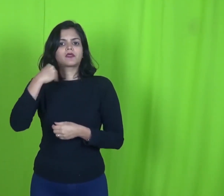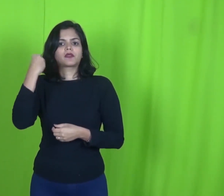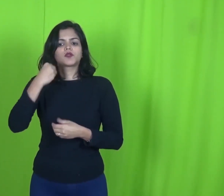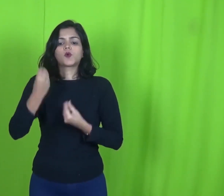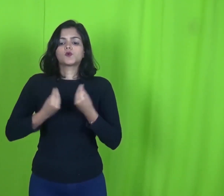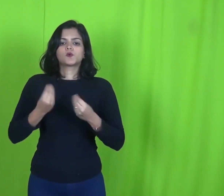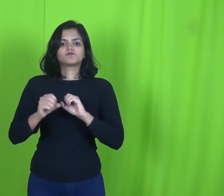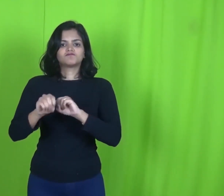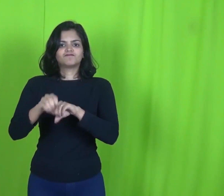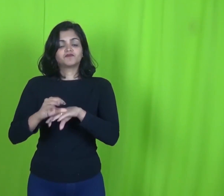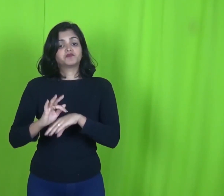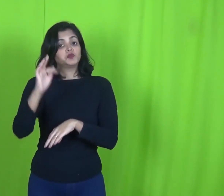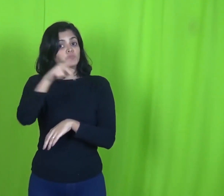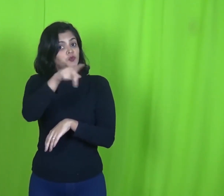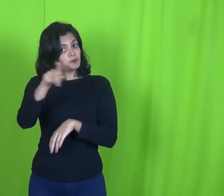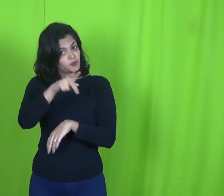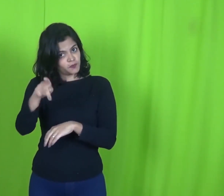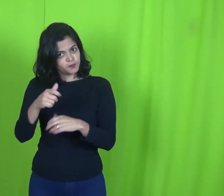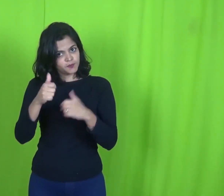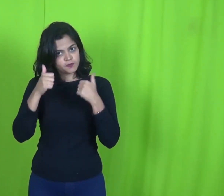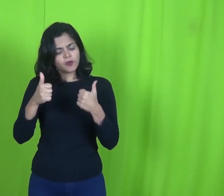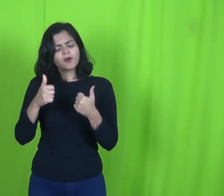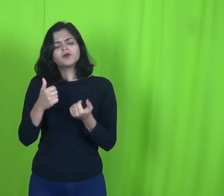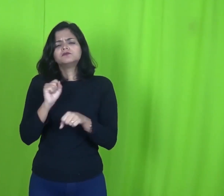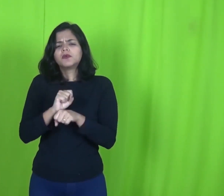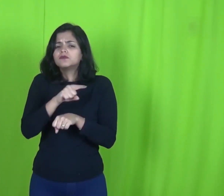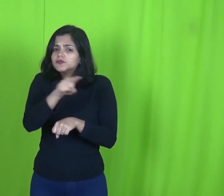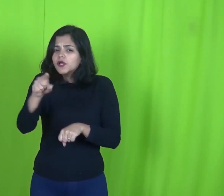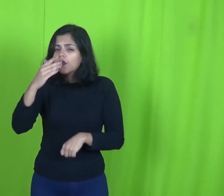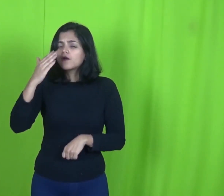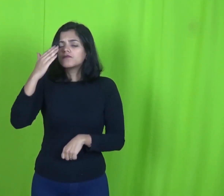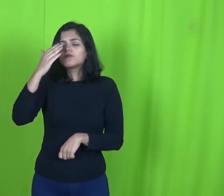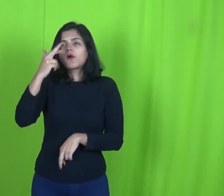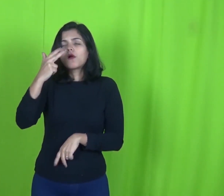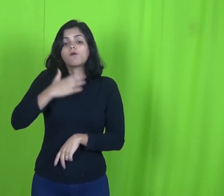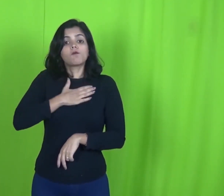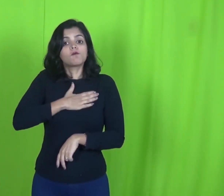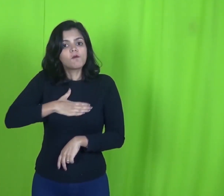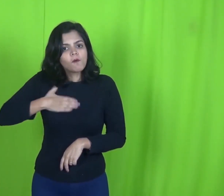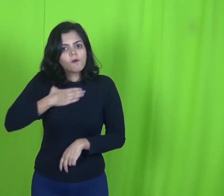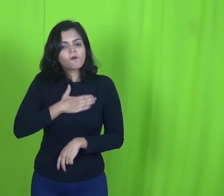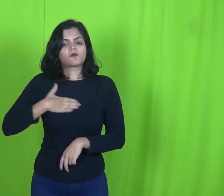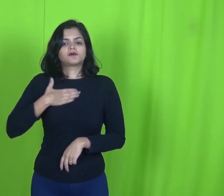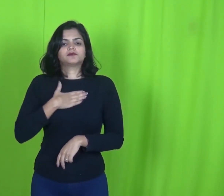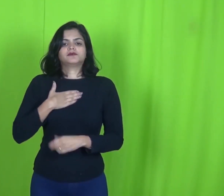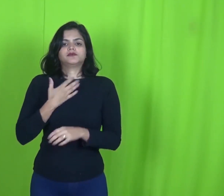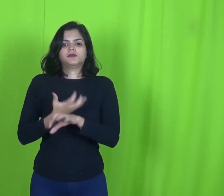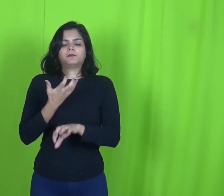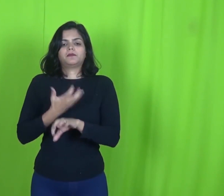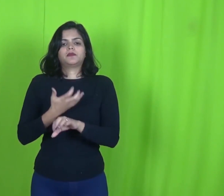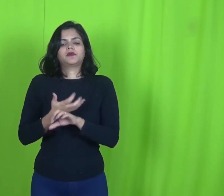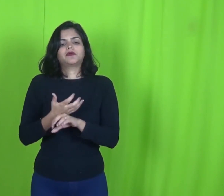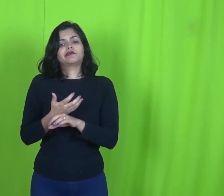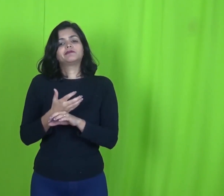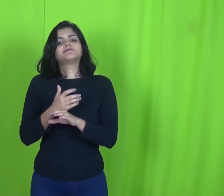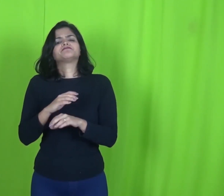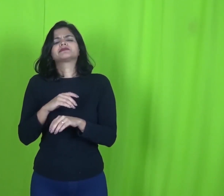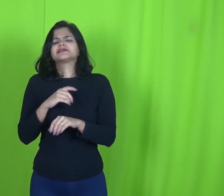são experiências no processo de ensino para vocês como futuros professores. Espero que vocês tenham gostado